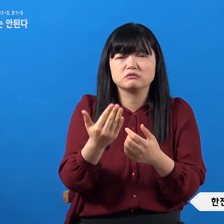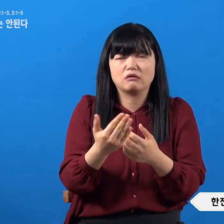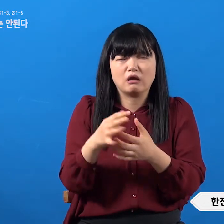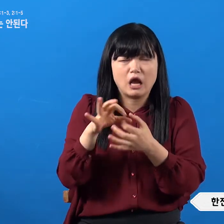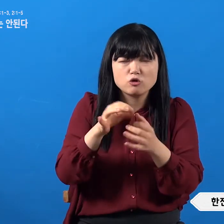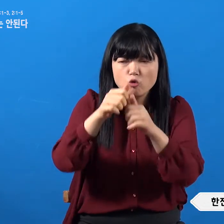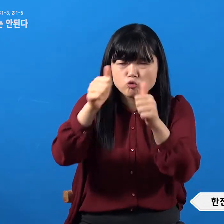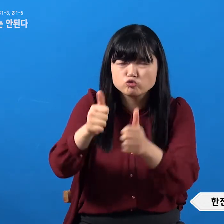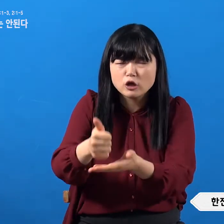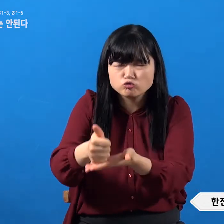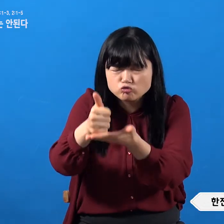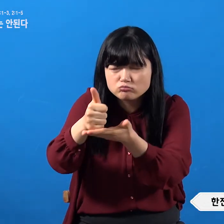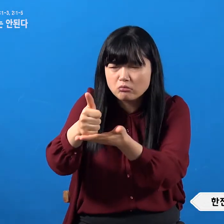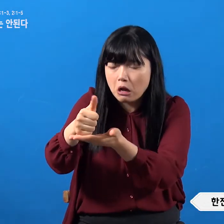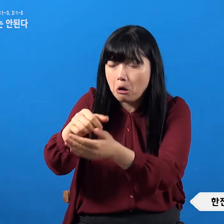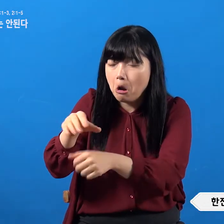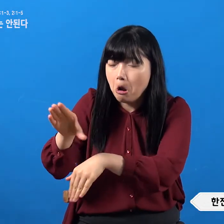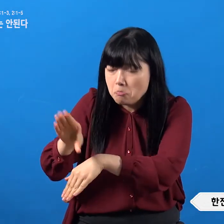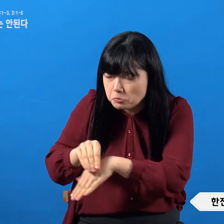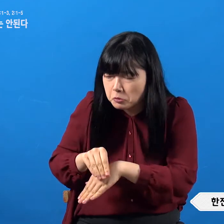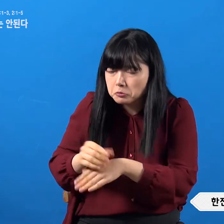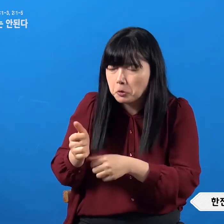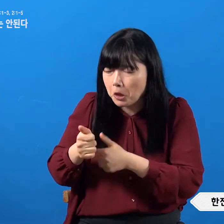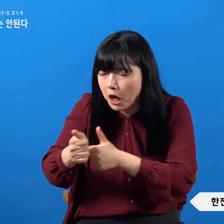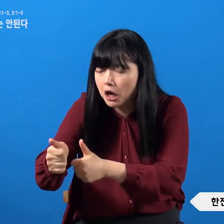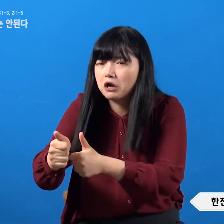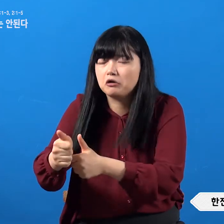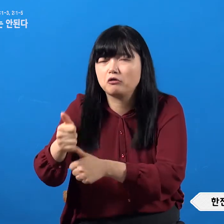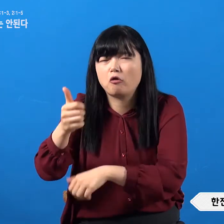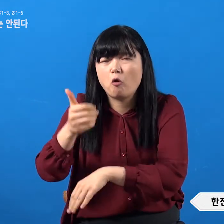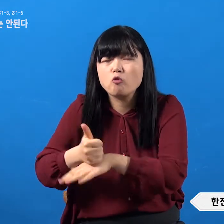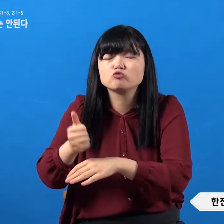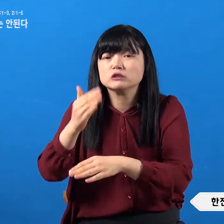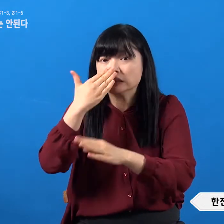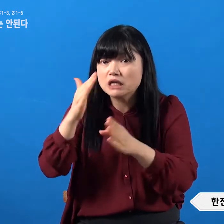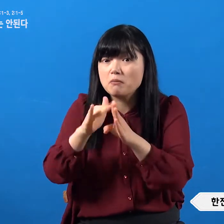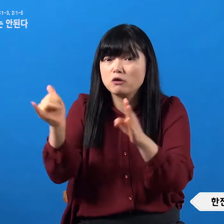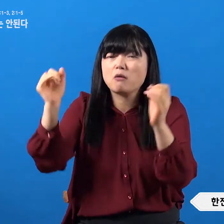그대로 받아들여서 이스라엘이 망하게 되는, 그거는 생각을 못하는 것입니다.